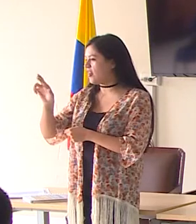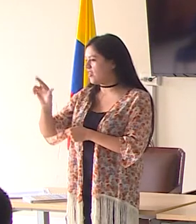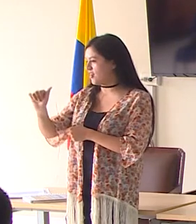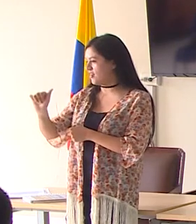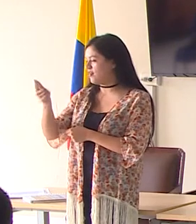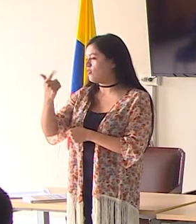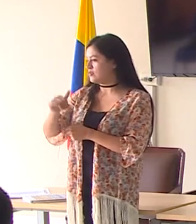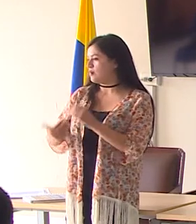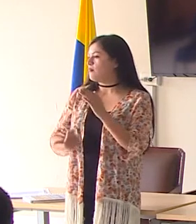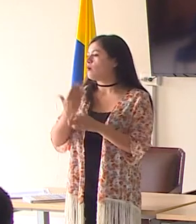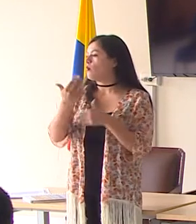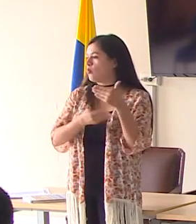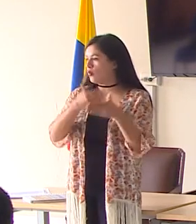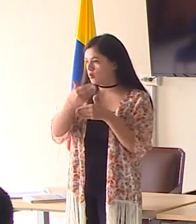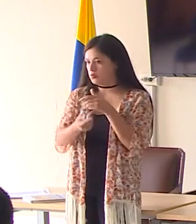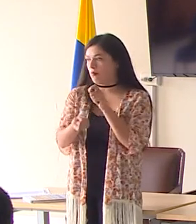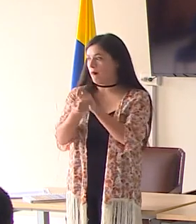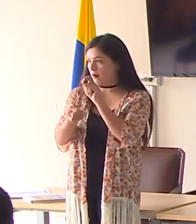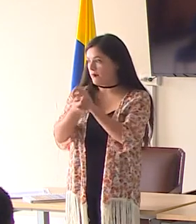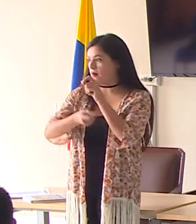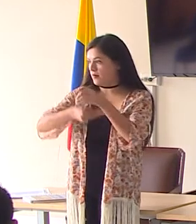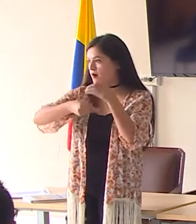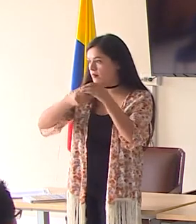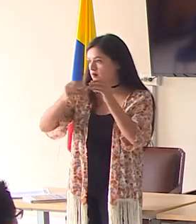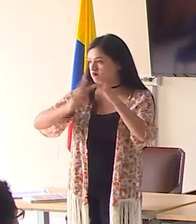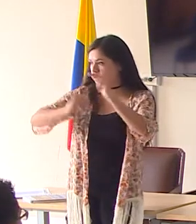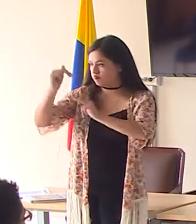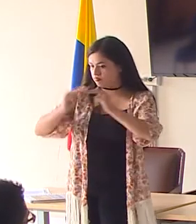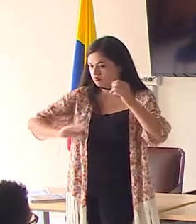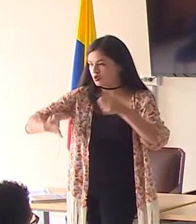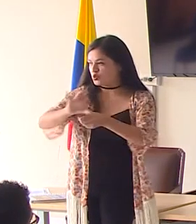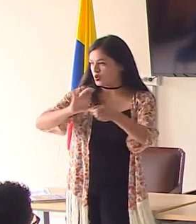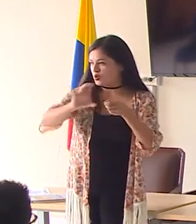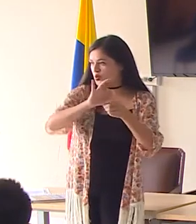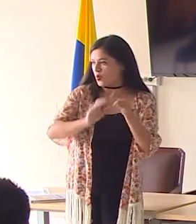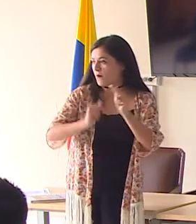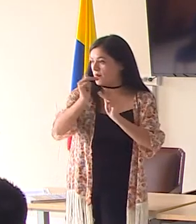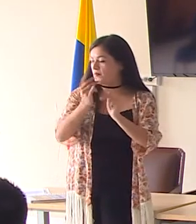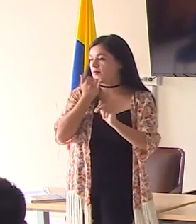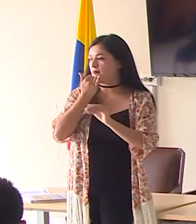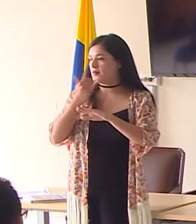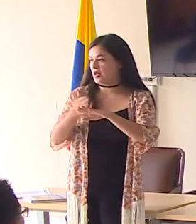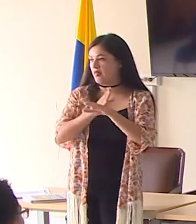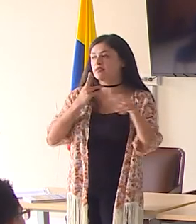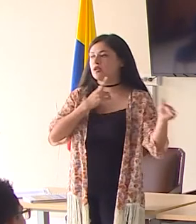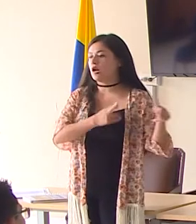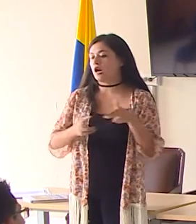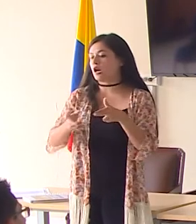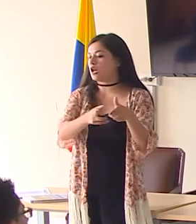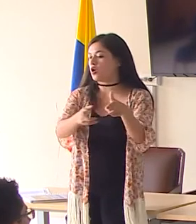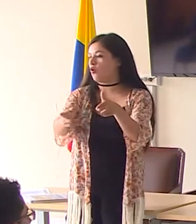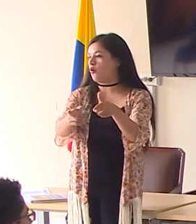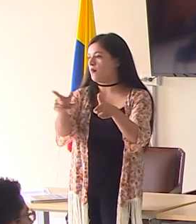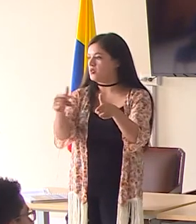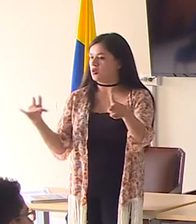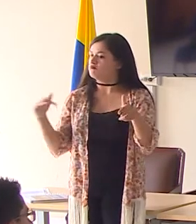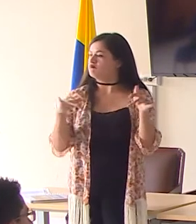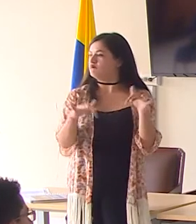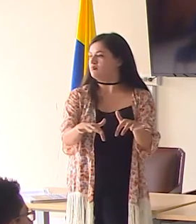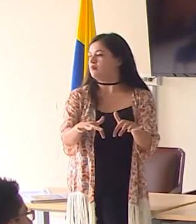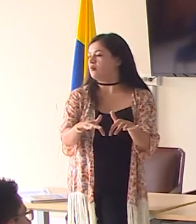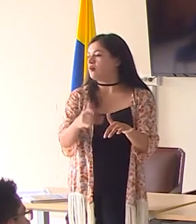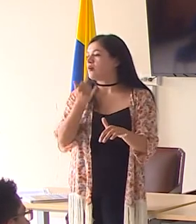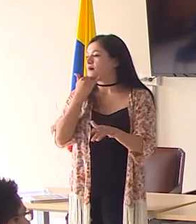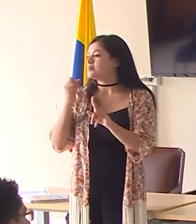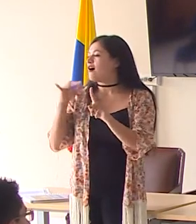empieza a definir el proceso de urbanización en bogotá y es que al intervenir se la cuenca alta del río se procede se produce